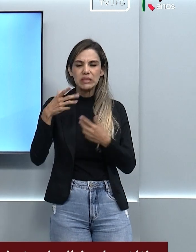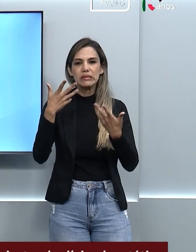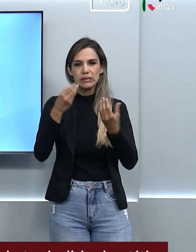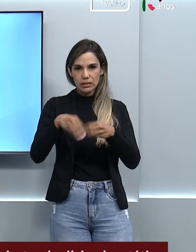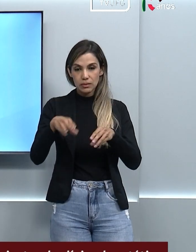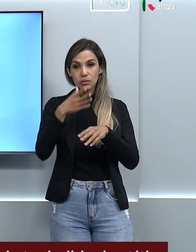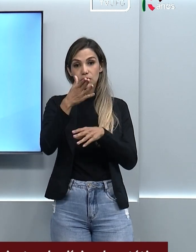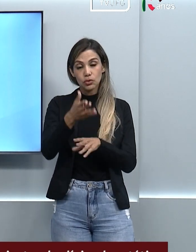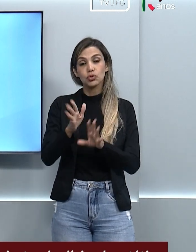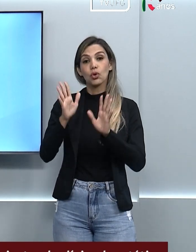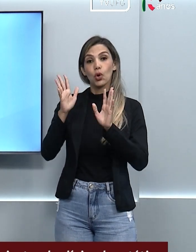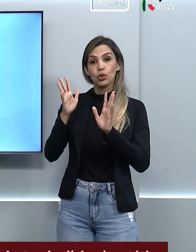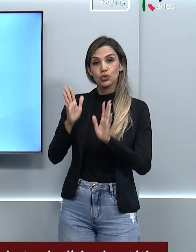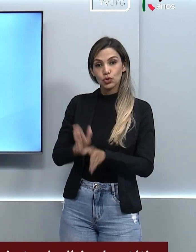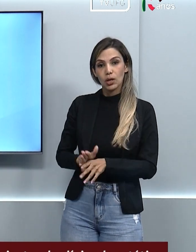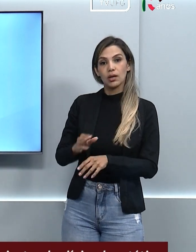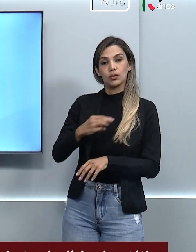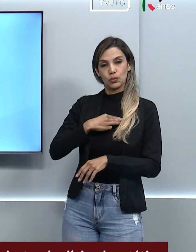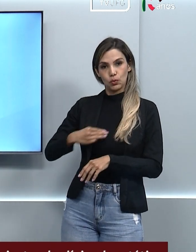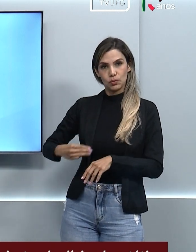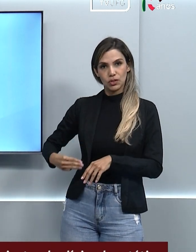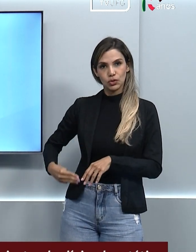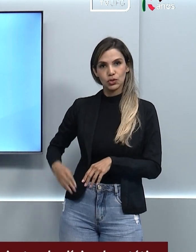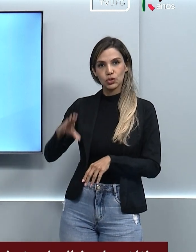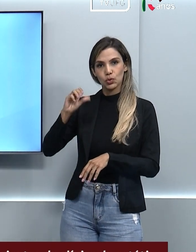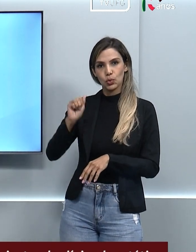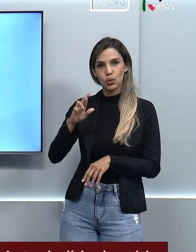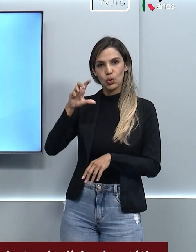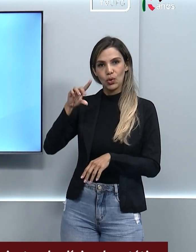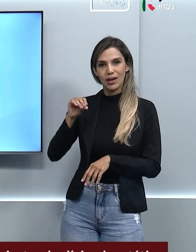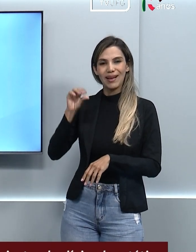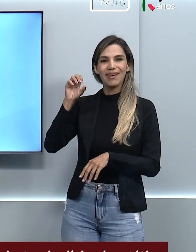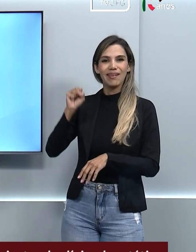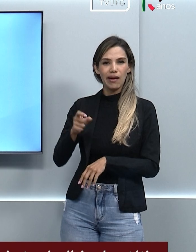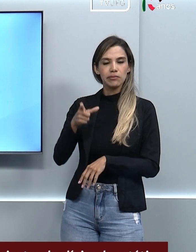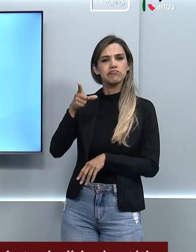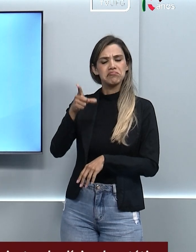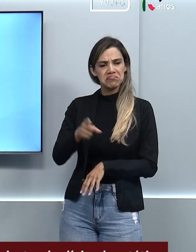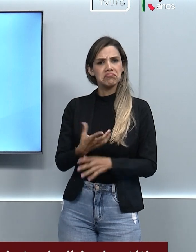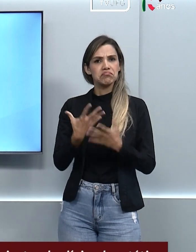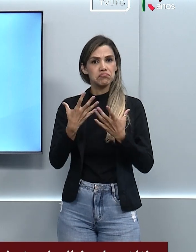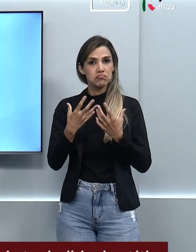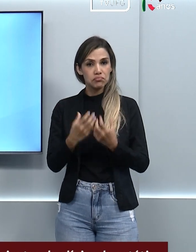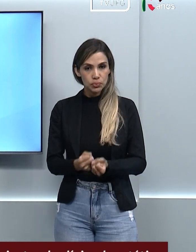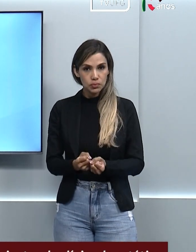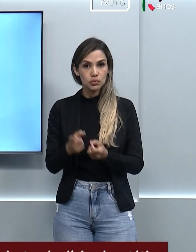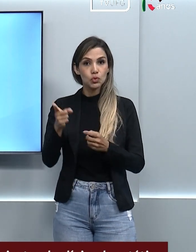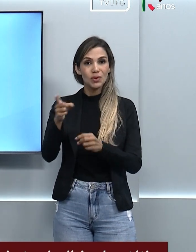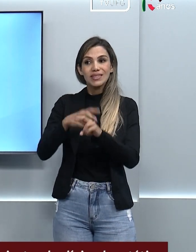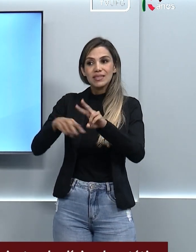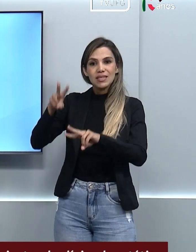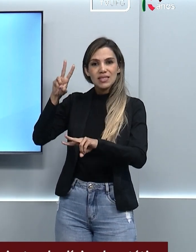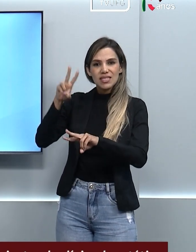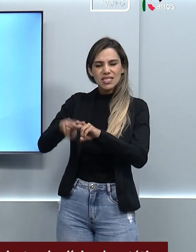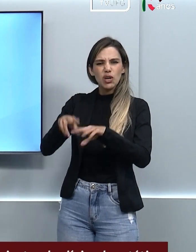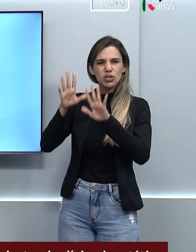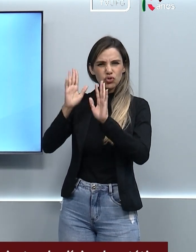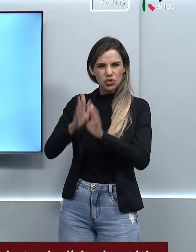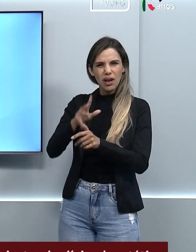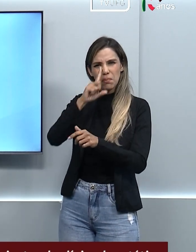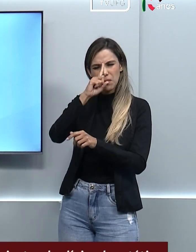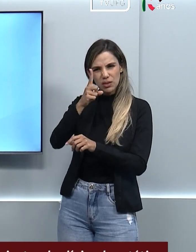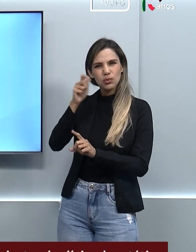ministro Carlos Cini Marchionatti. Ele reconheceu que a nova prisão decretada em março desse